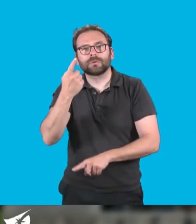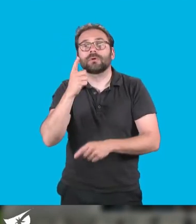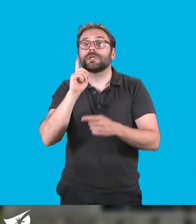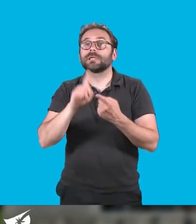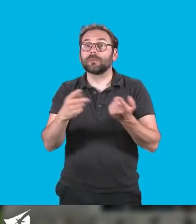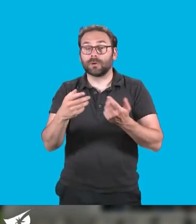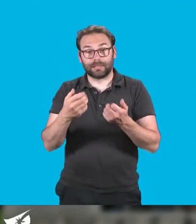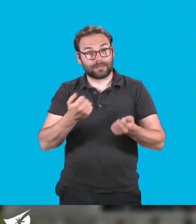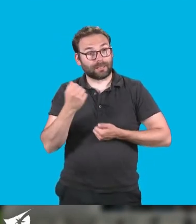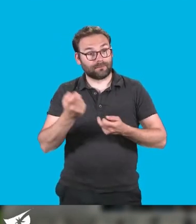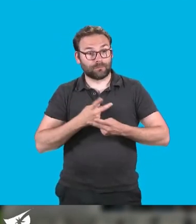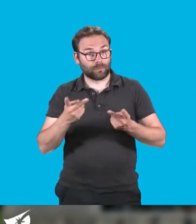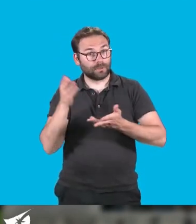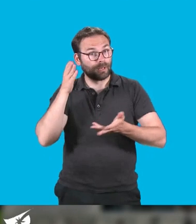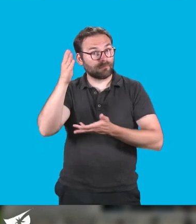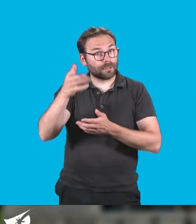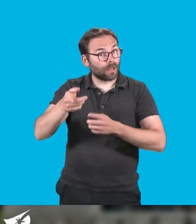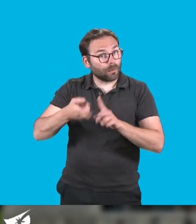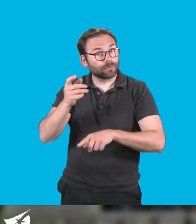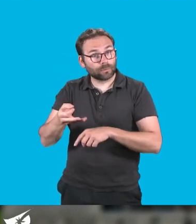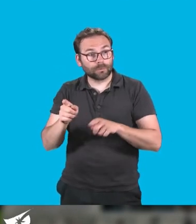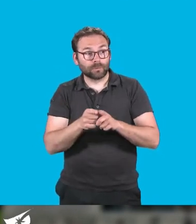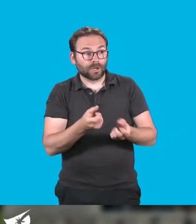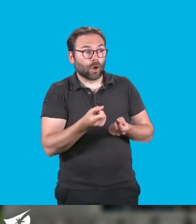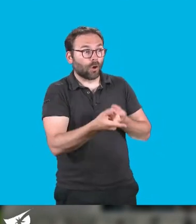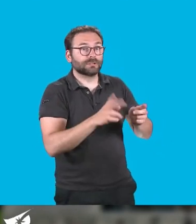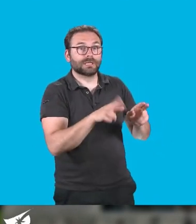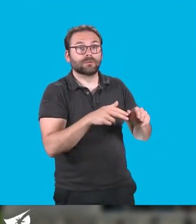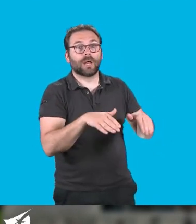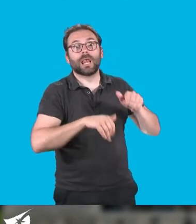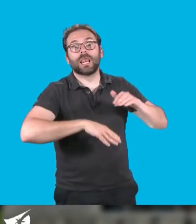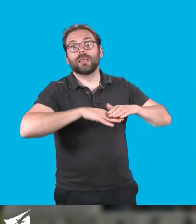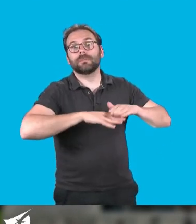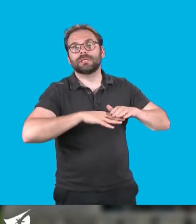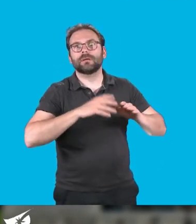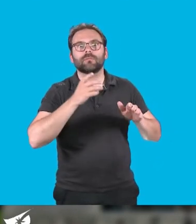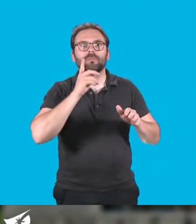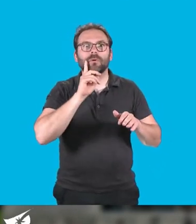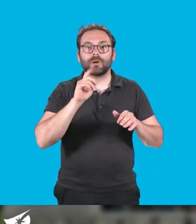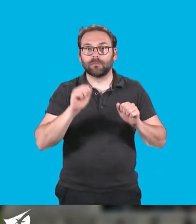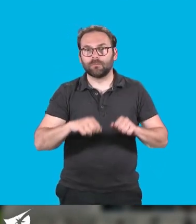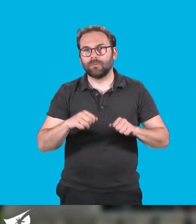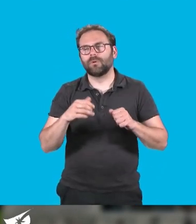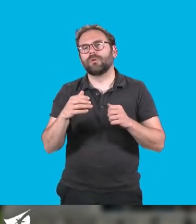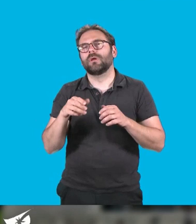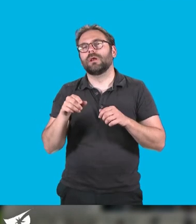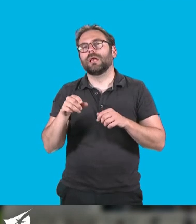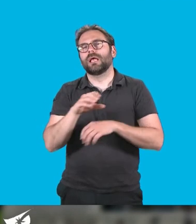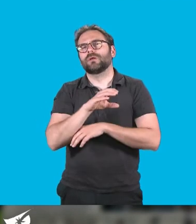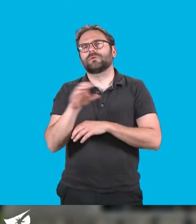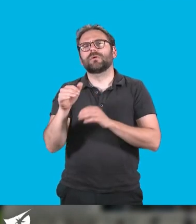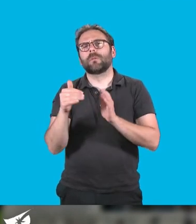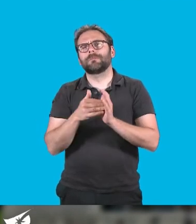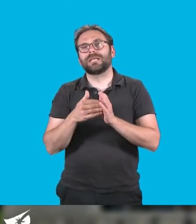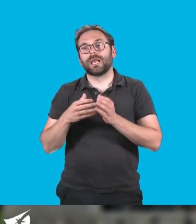fiabiliser notre service public de demain, mais aussi limiter nos rejets au milieu naturel, car il permettra de déconnecter l'équivalent de 100 000